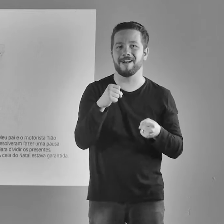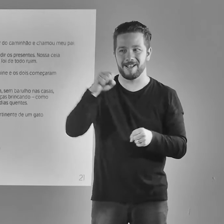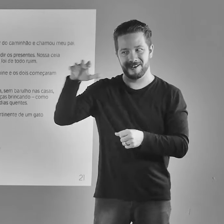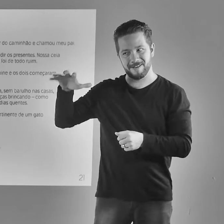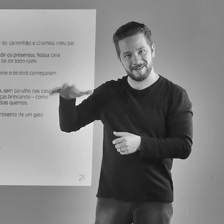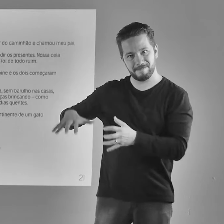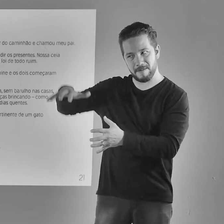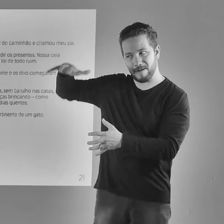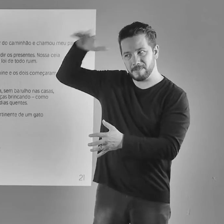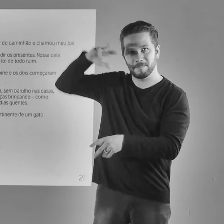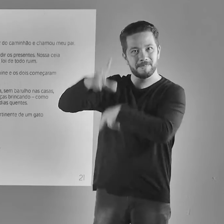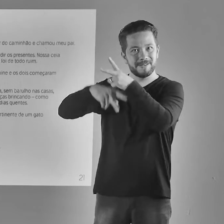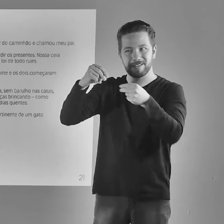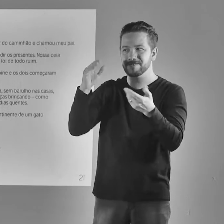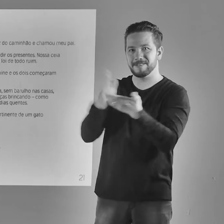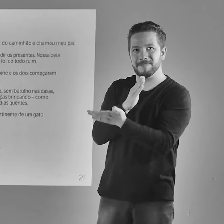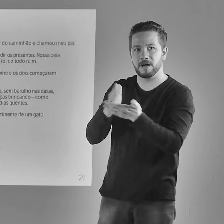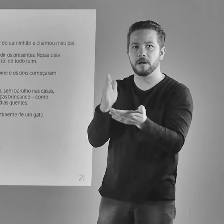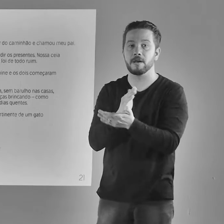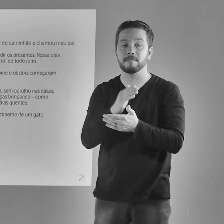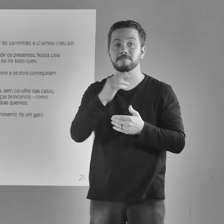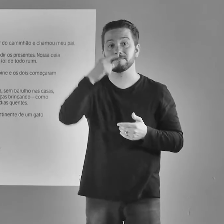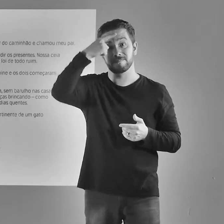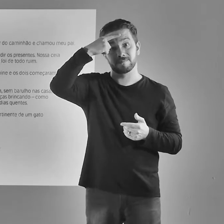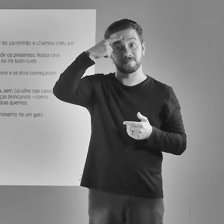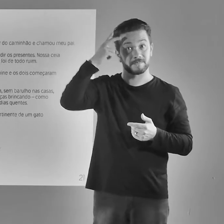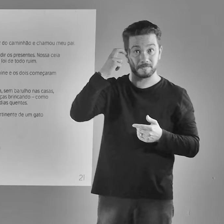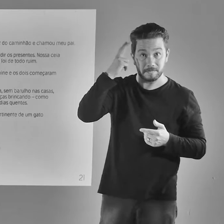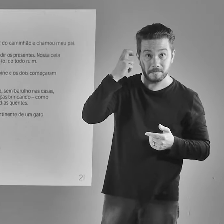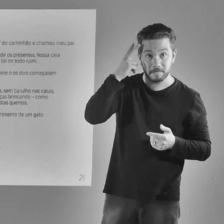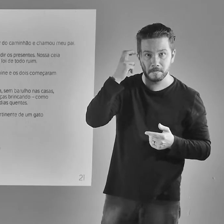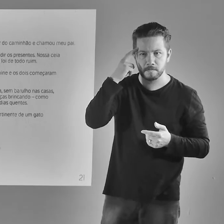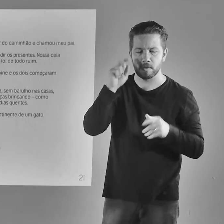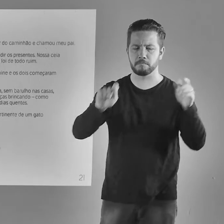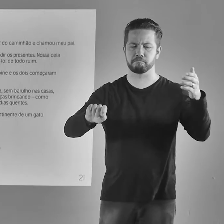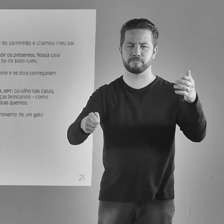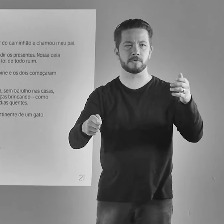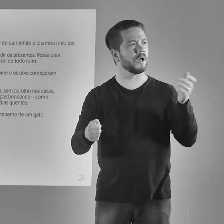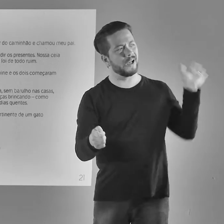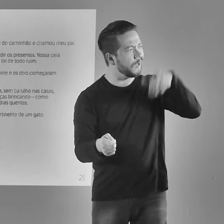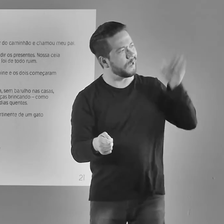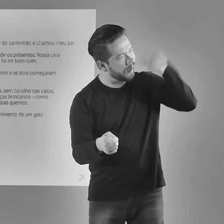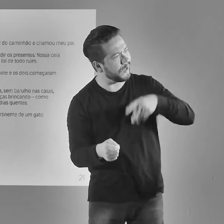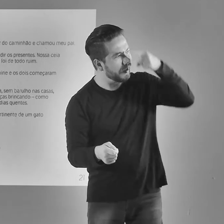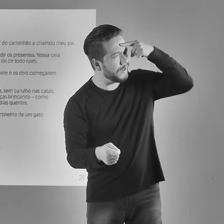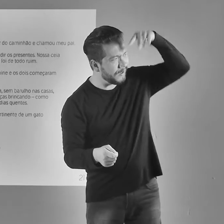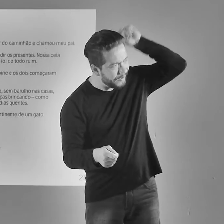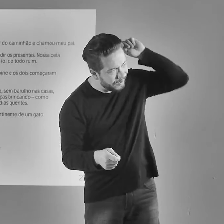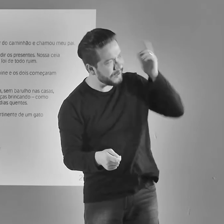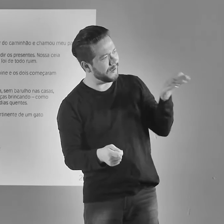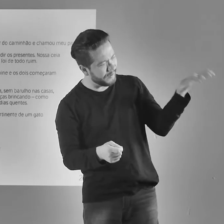garantida. Tião desligou o motor do caminhão e chamou meu pai. Bora, Zé, vamos dividir